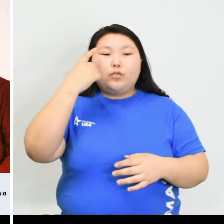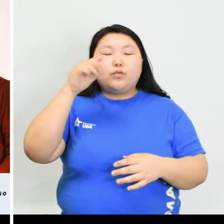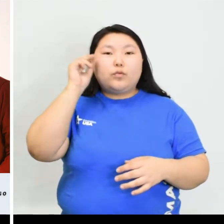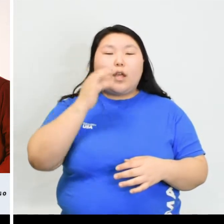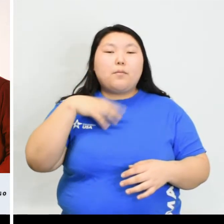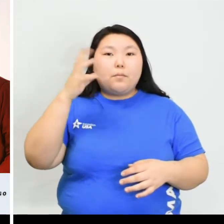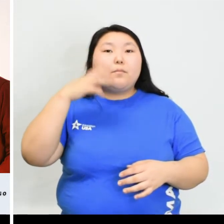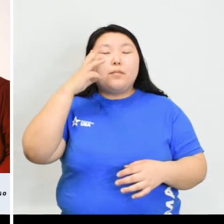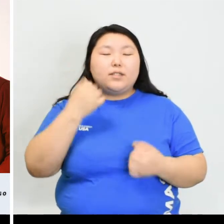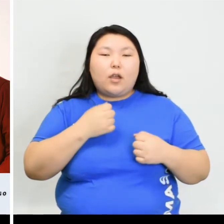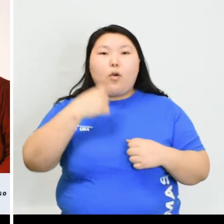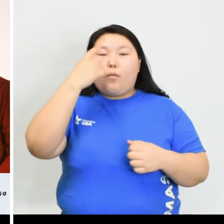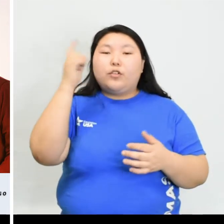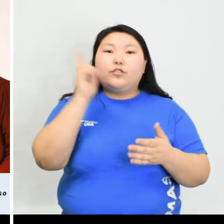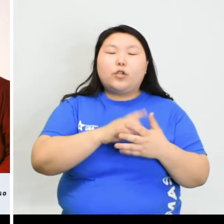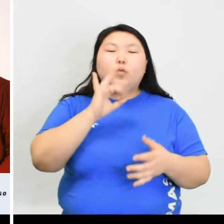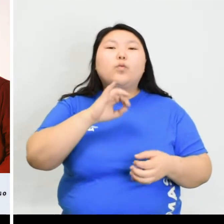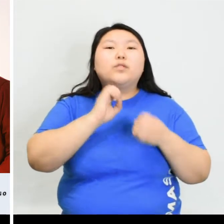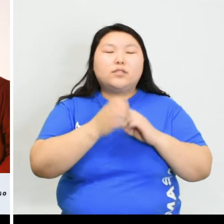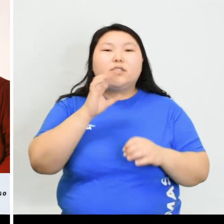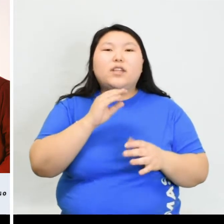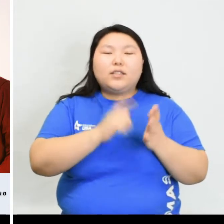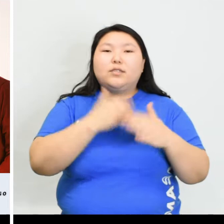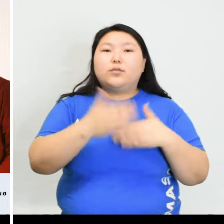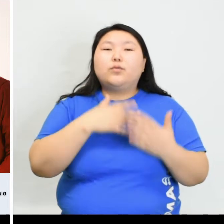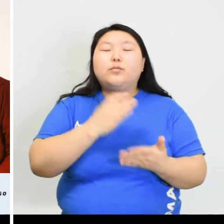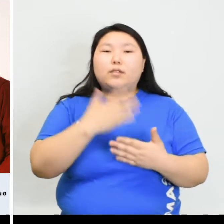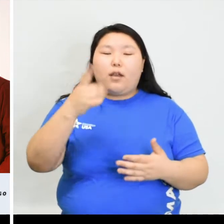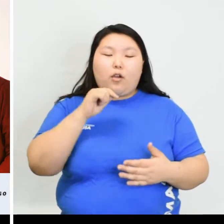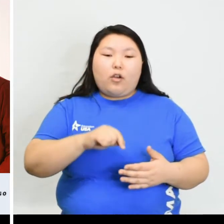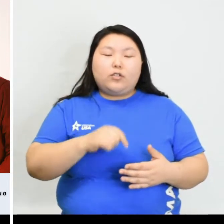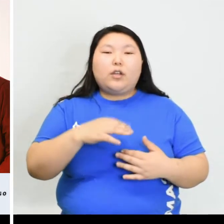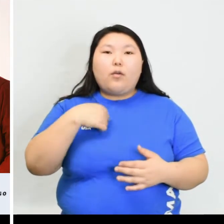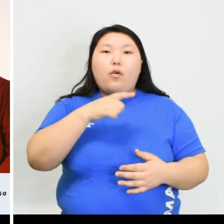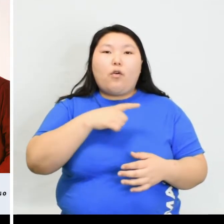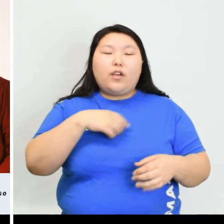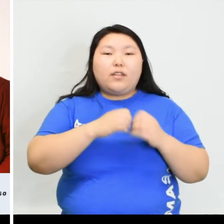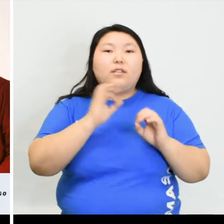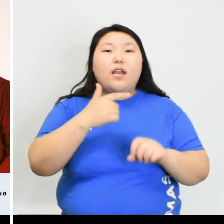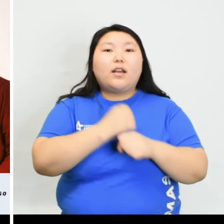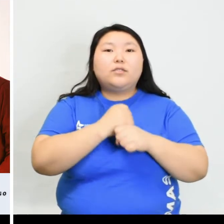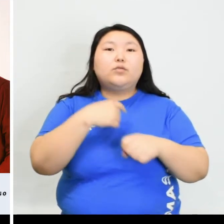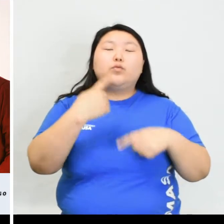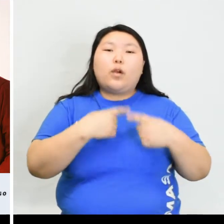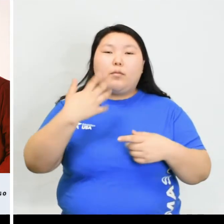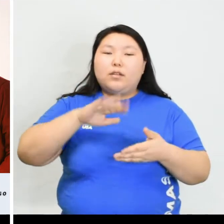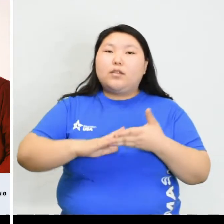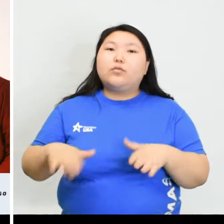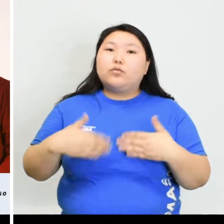мэдлээ Монголд ирээд юу хийж, яаж хэрэгжүүлж юм? Та одоо юу өөрийнхөө хийдэг ажлуудын тухай биднэрт